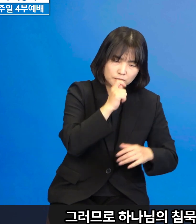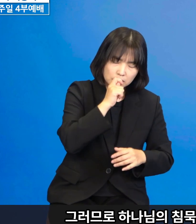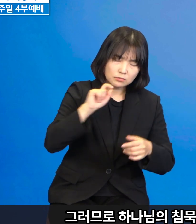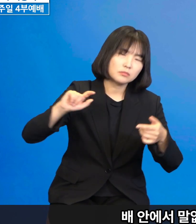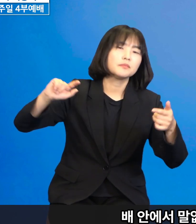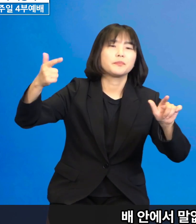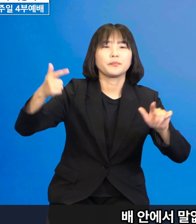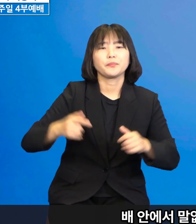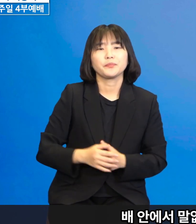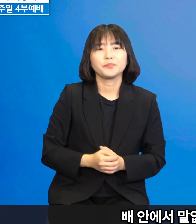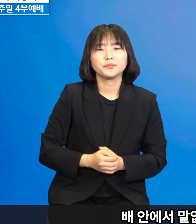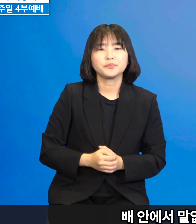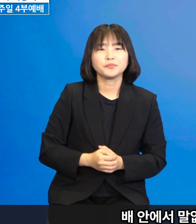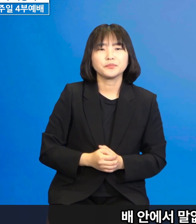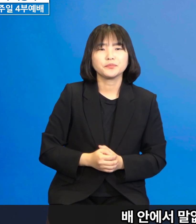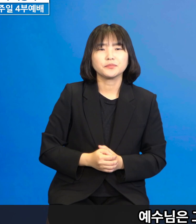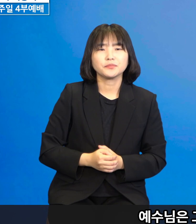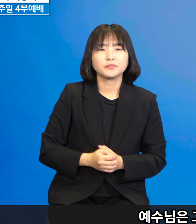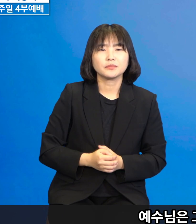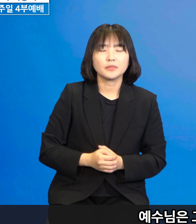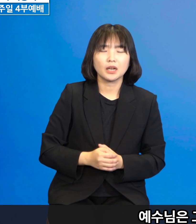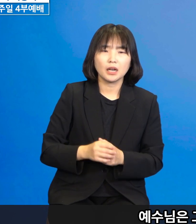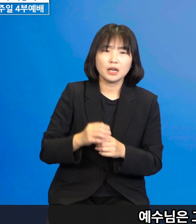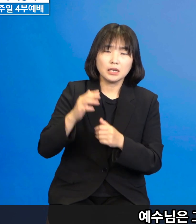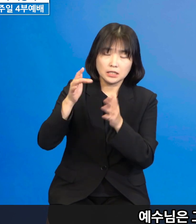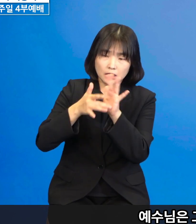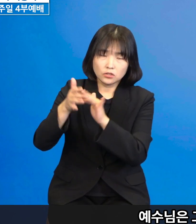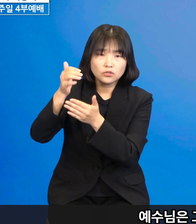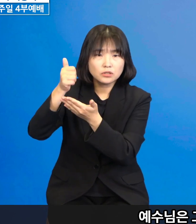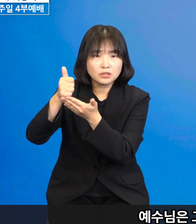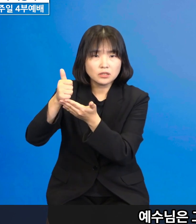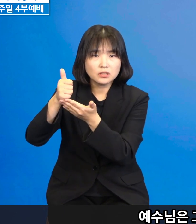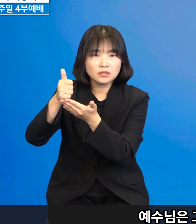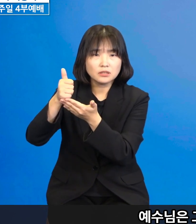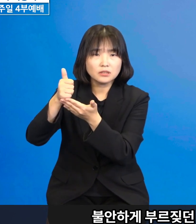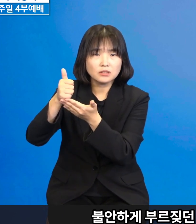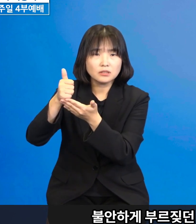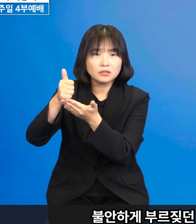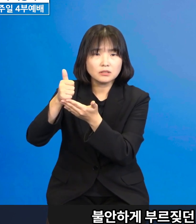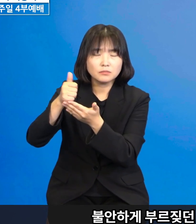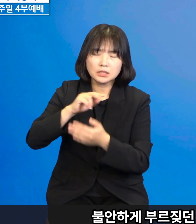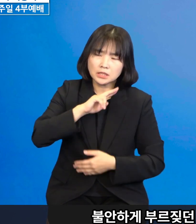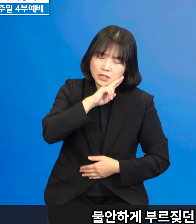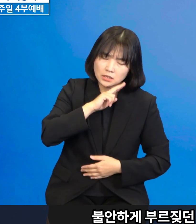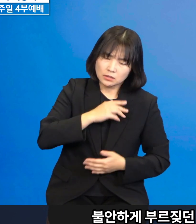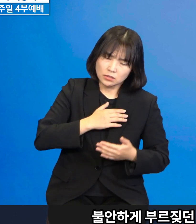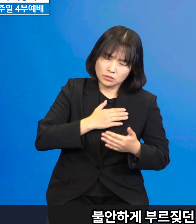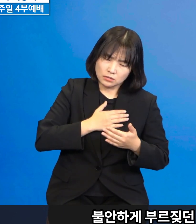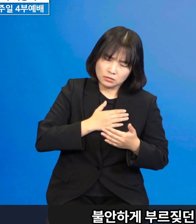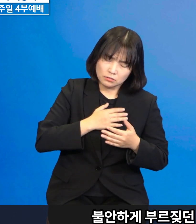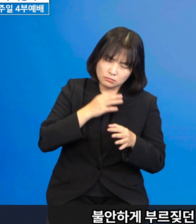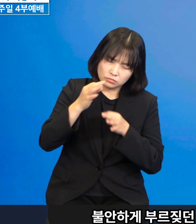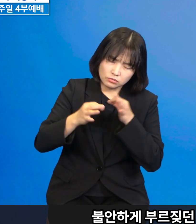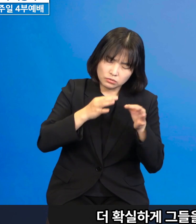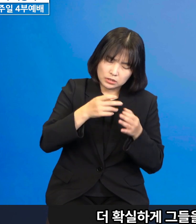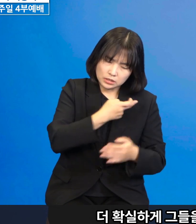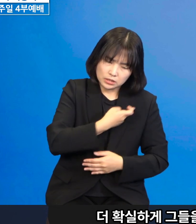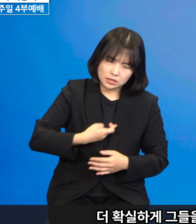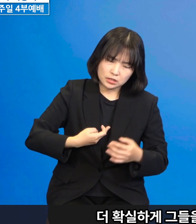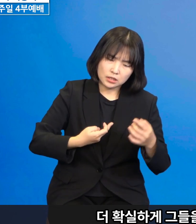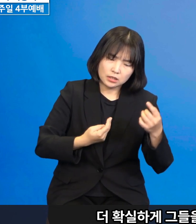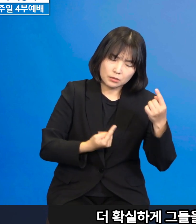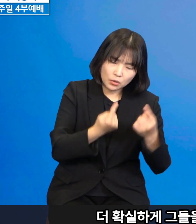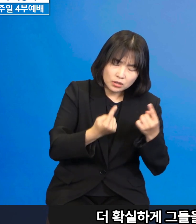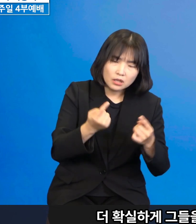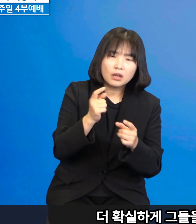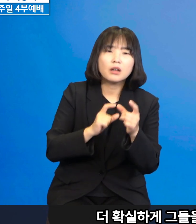다릅니다. 배 안에서 말없이 잠들어 계실 때 예수님은 그렇게 의심하며 불안하게 부르짖던 제자들보다 더 가까이서 더